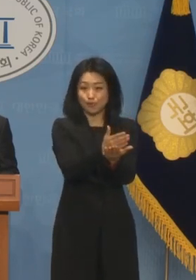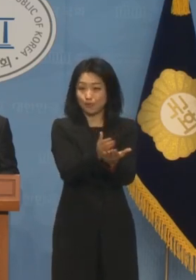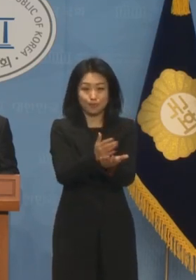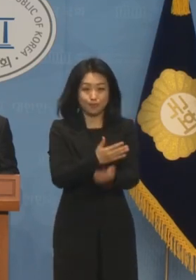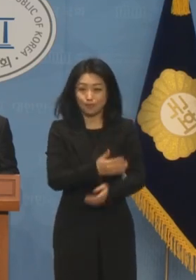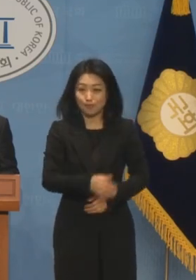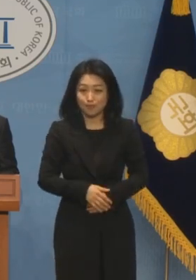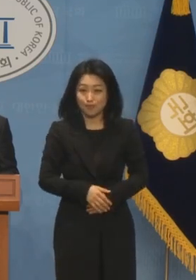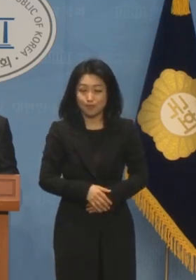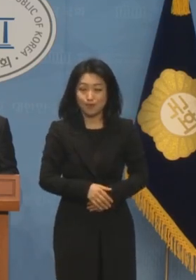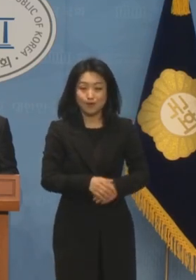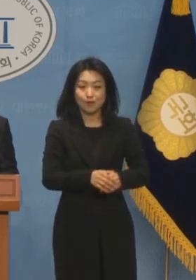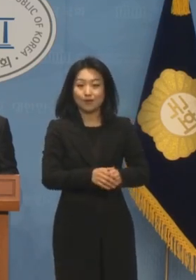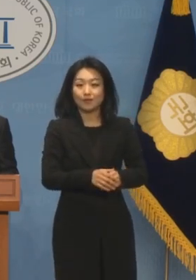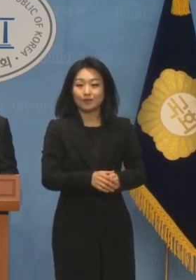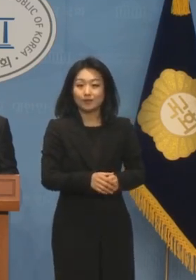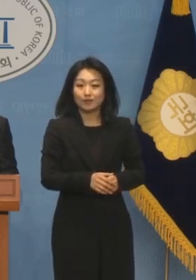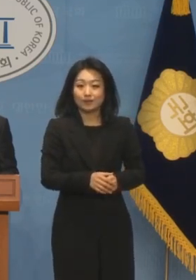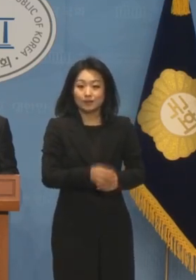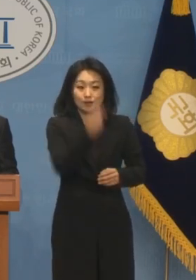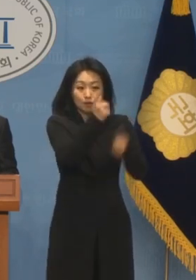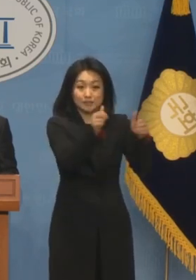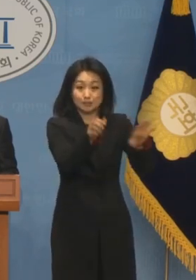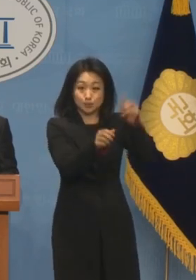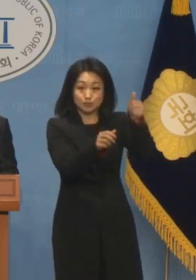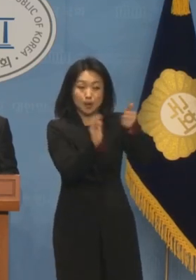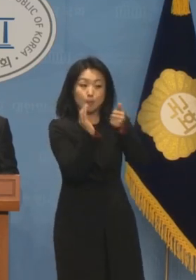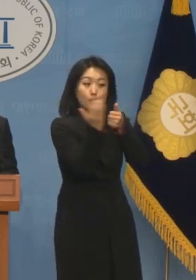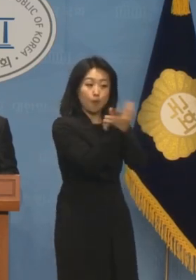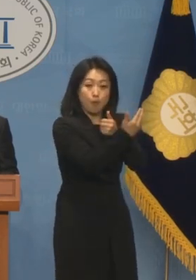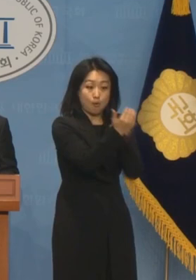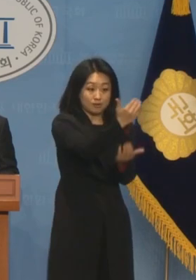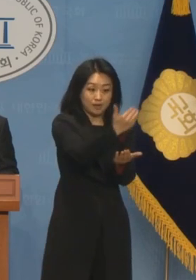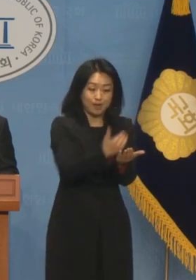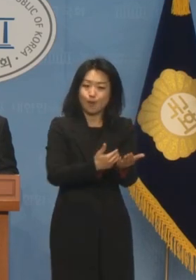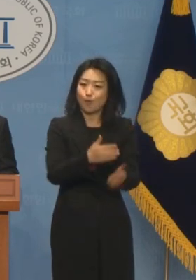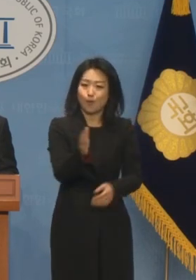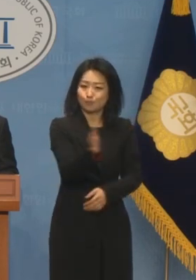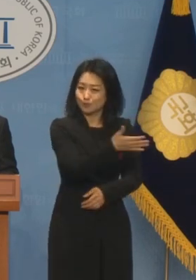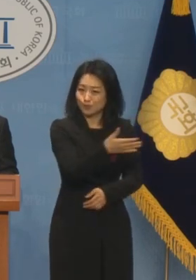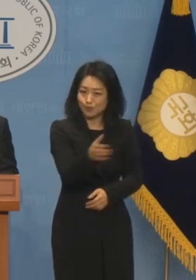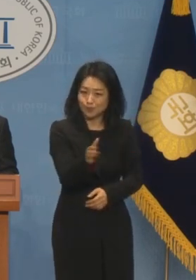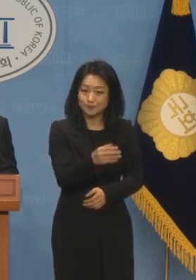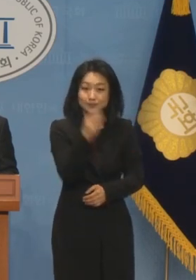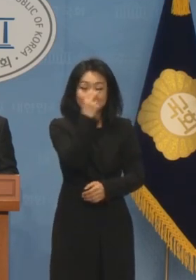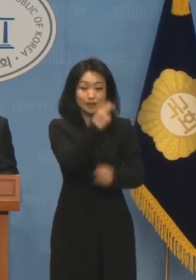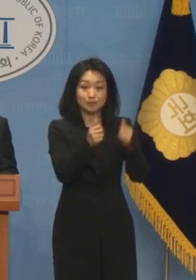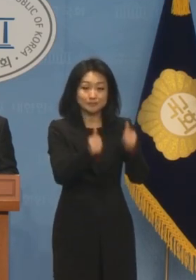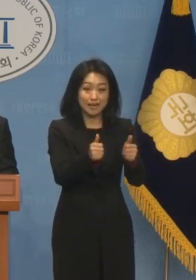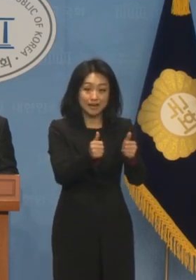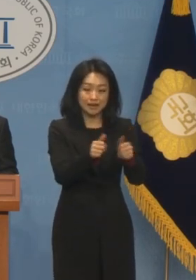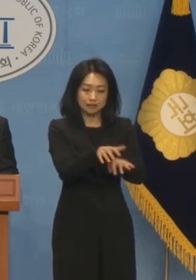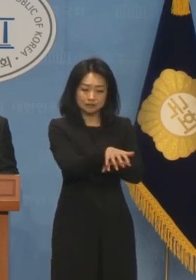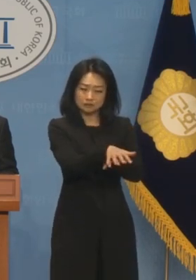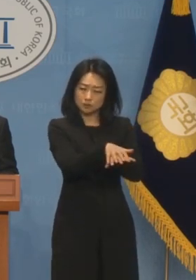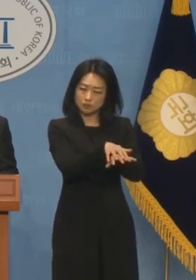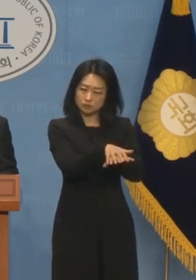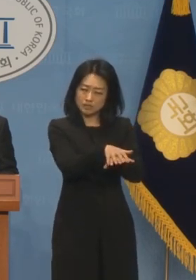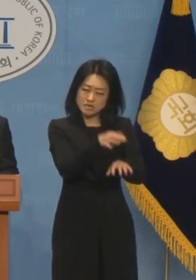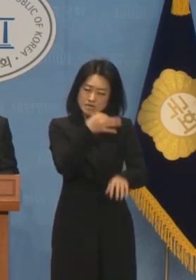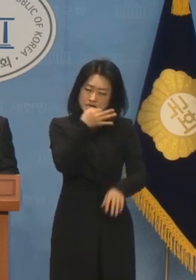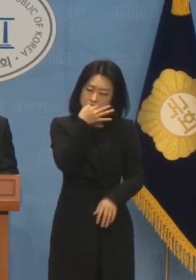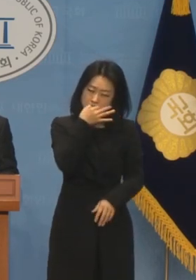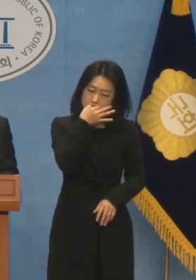이원석 총장을 옹호하는 글도 없습니다. 검찰이 볼썽사나운 조직